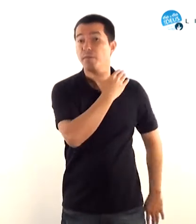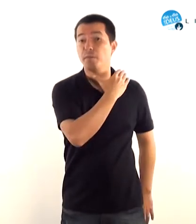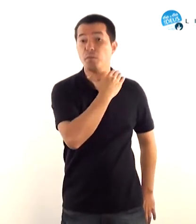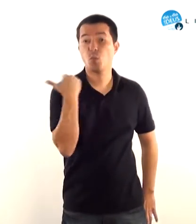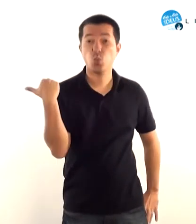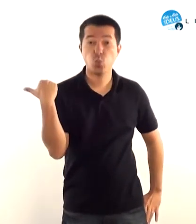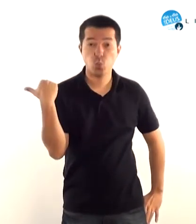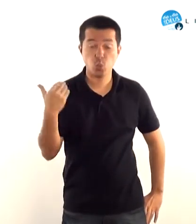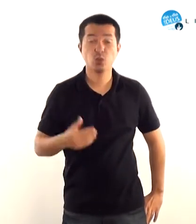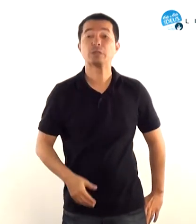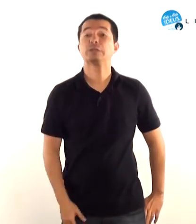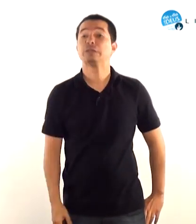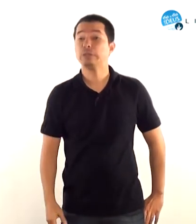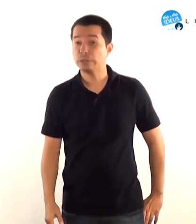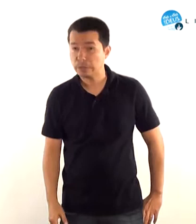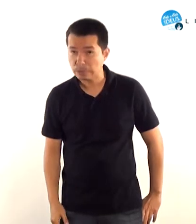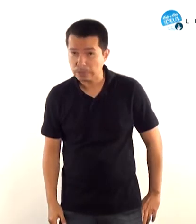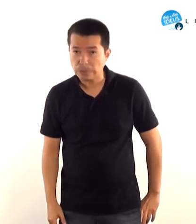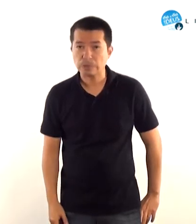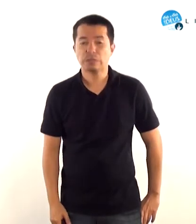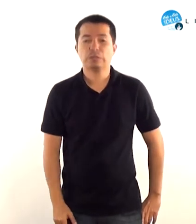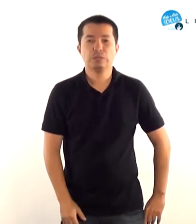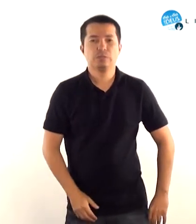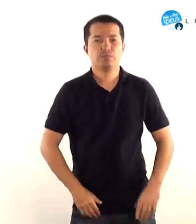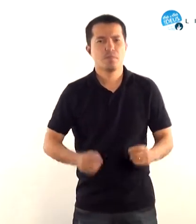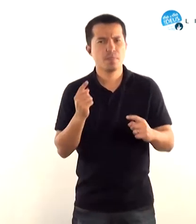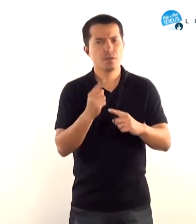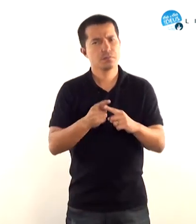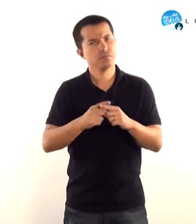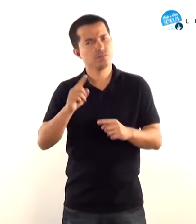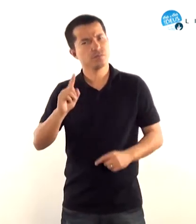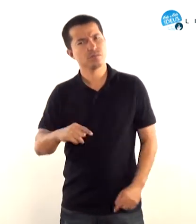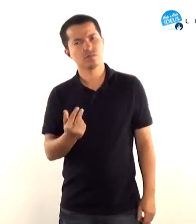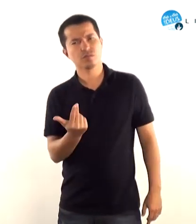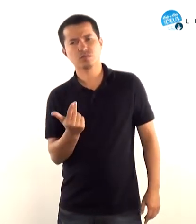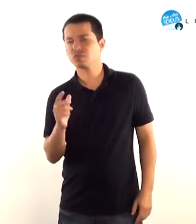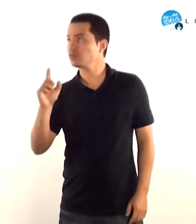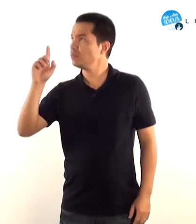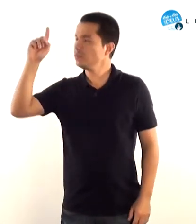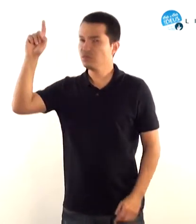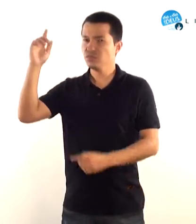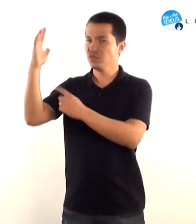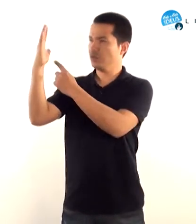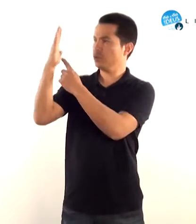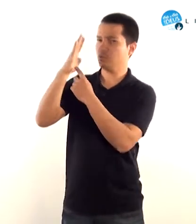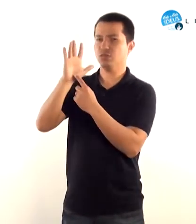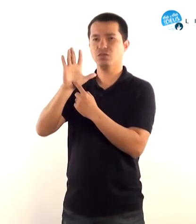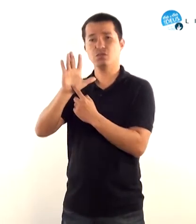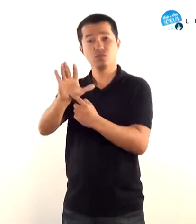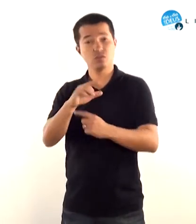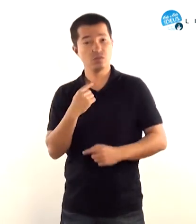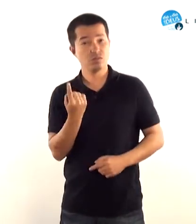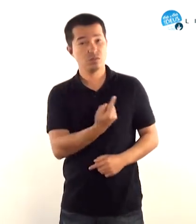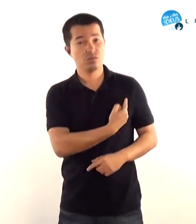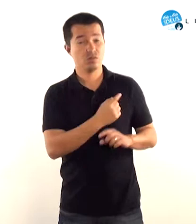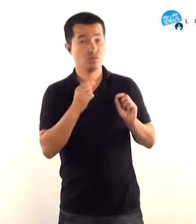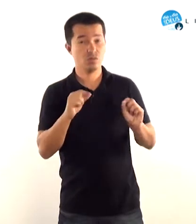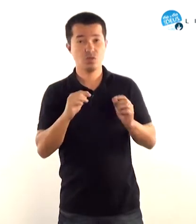É morto. Porque Deus estava dizendo assim, olha, Tudo que você tem é graça de Deus sobre a